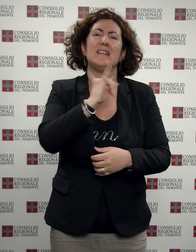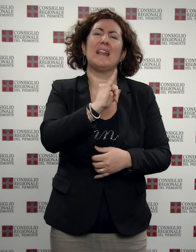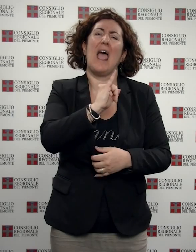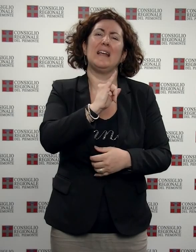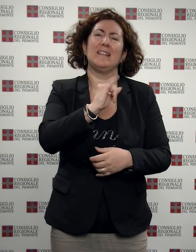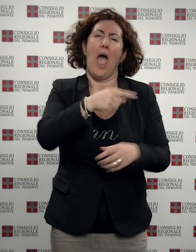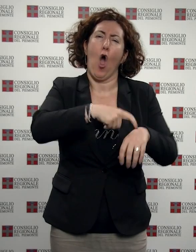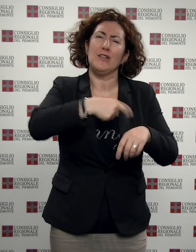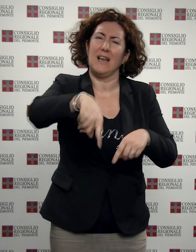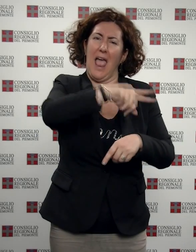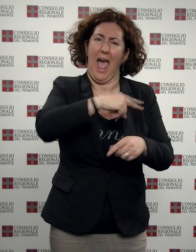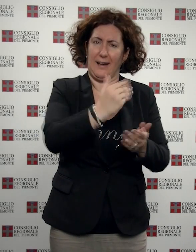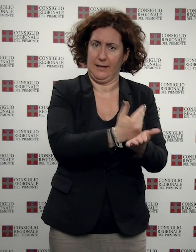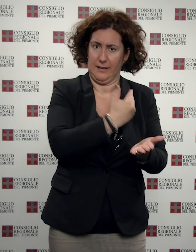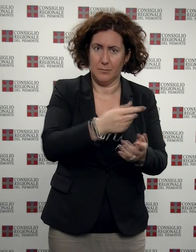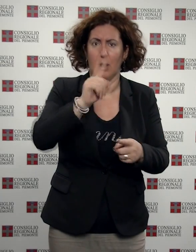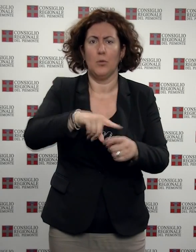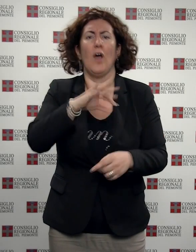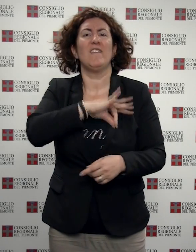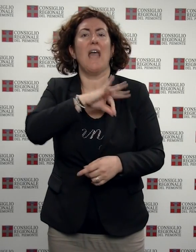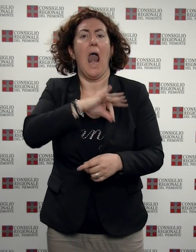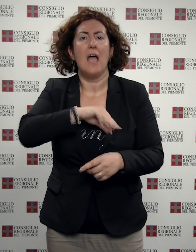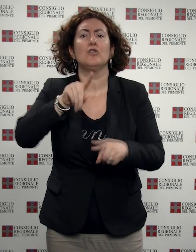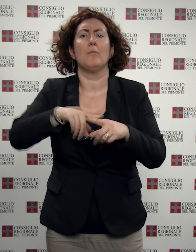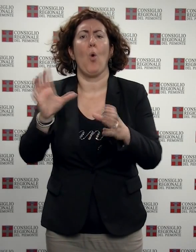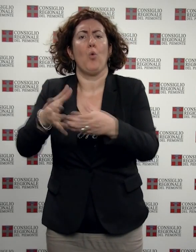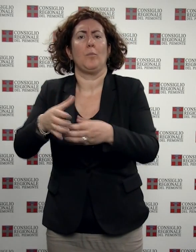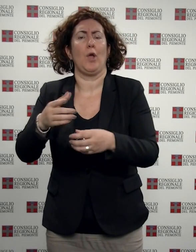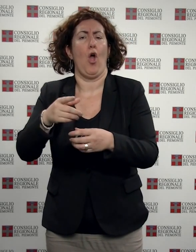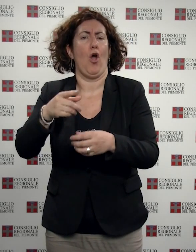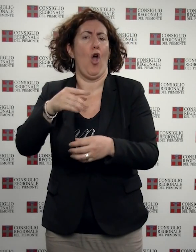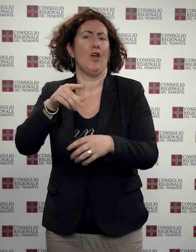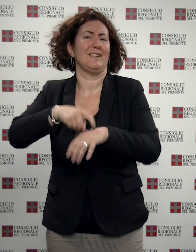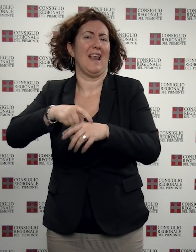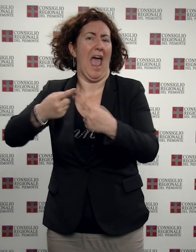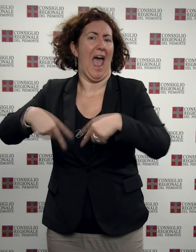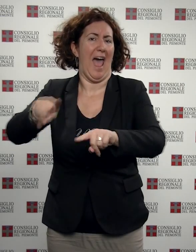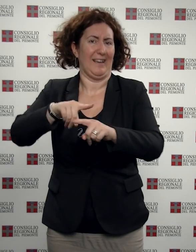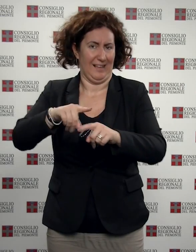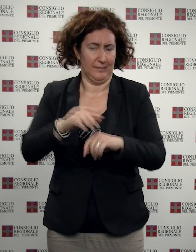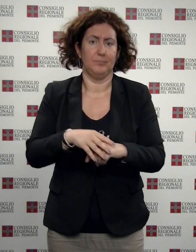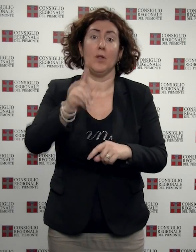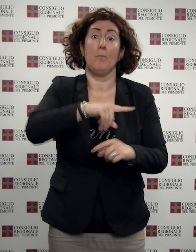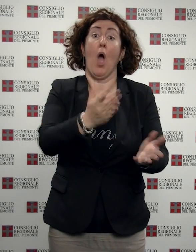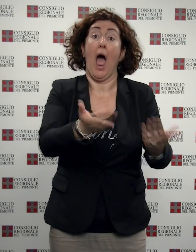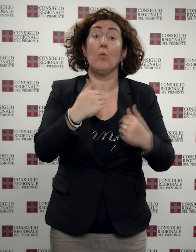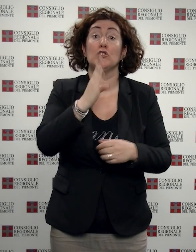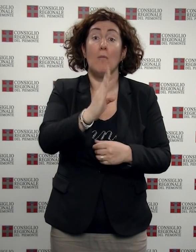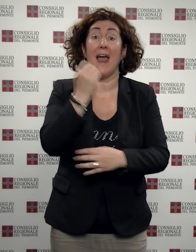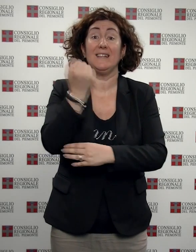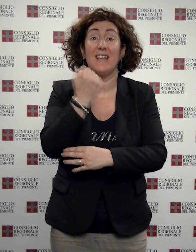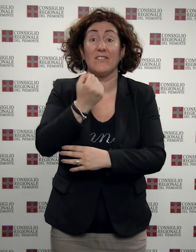e delle spese per i gruppi consiliari. Diminuite anche le spese per le locazioni, per l'acquisto di beni, servizi e manutenzioni e per